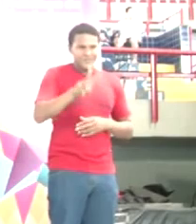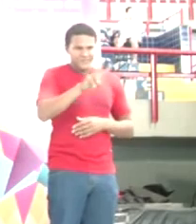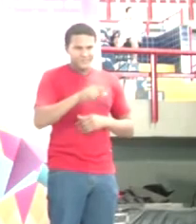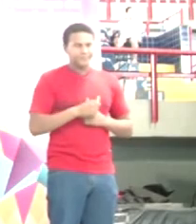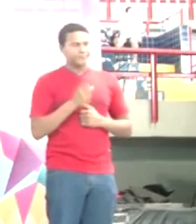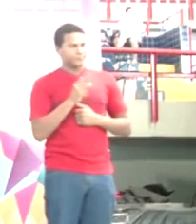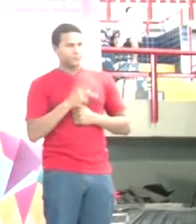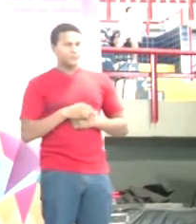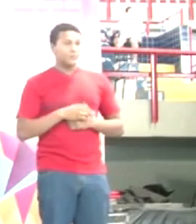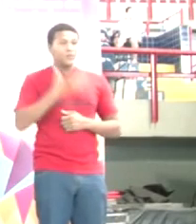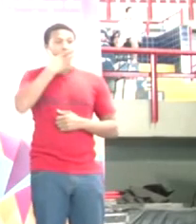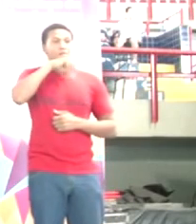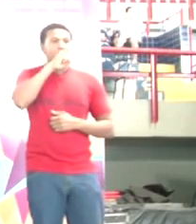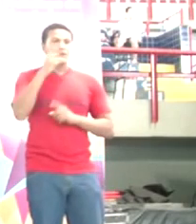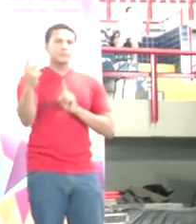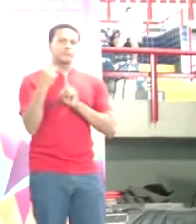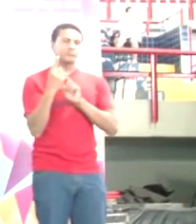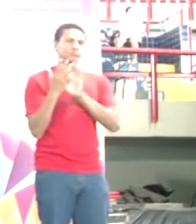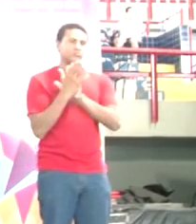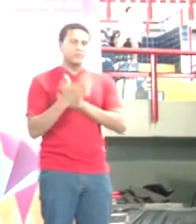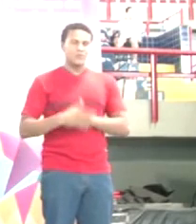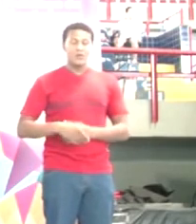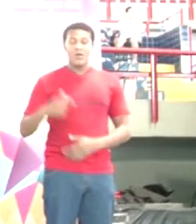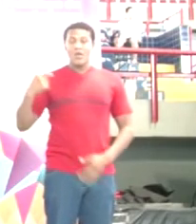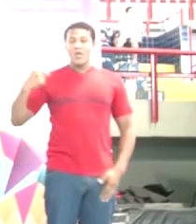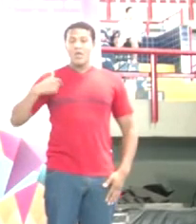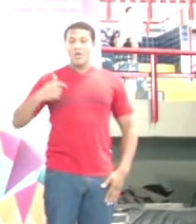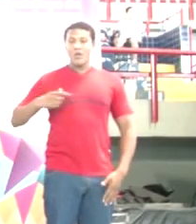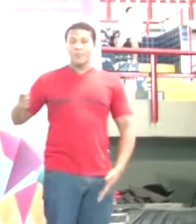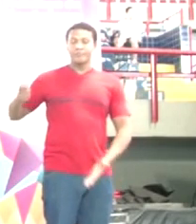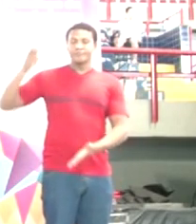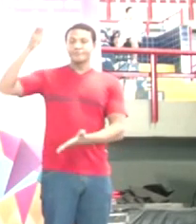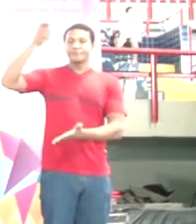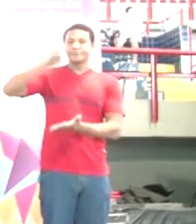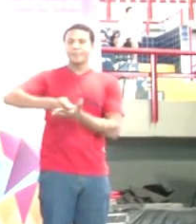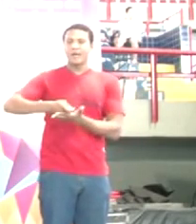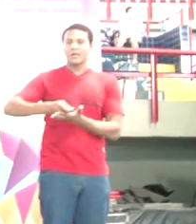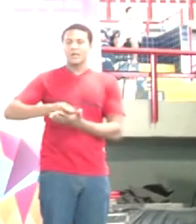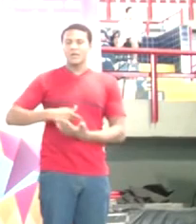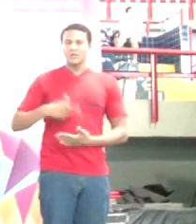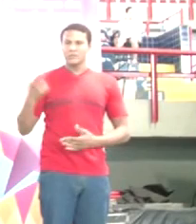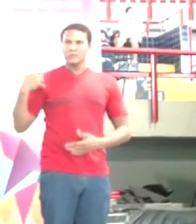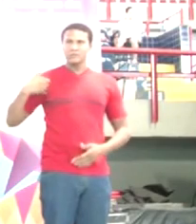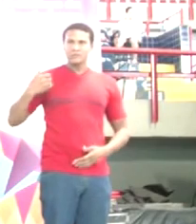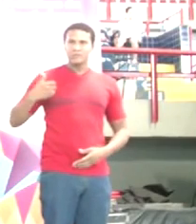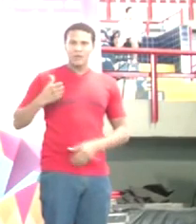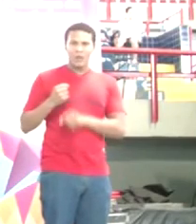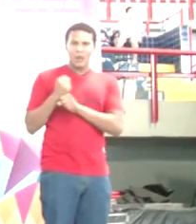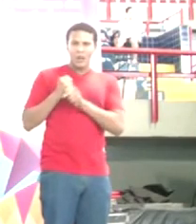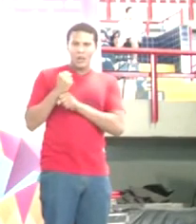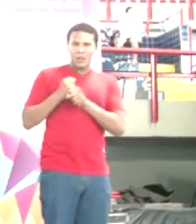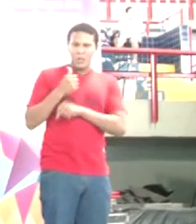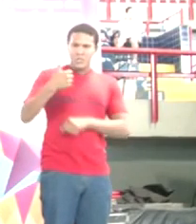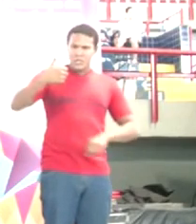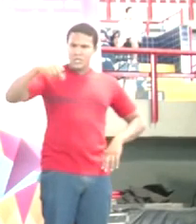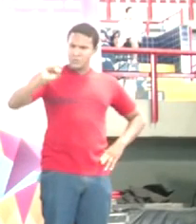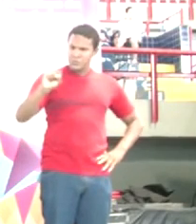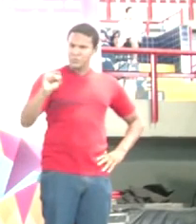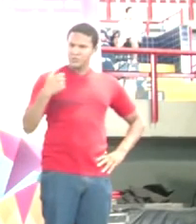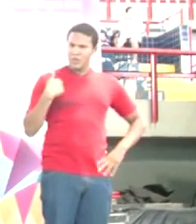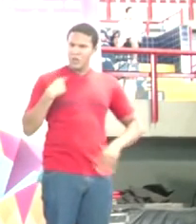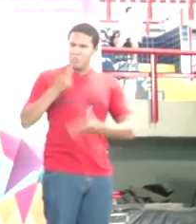o seguinte, eu paguei um estudo para você durante 18 anos e você vai fazer